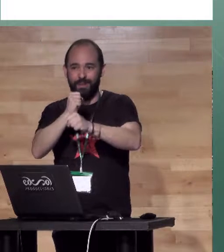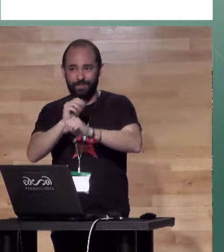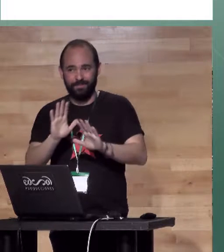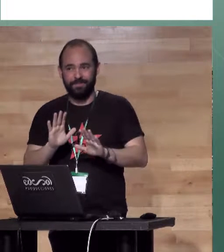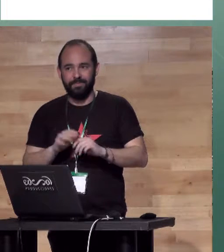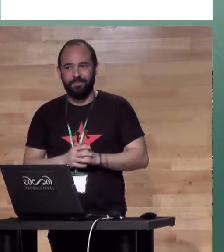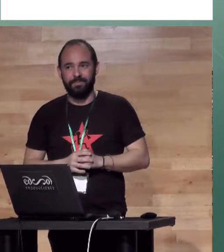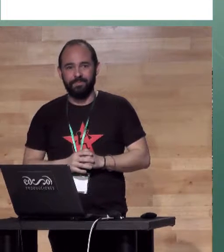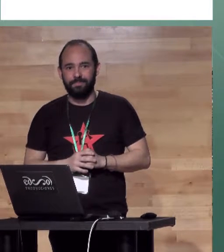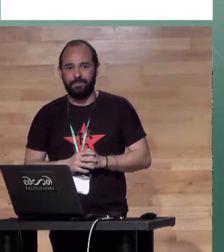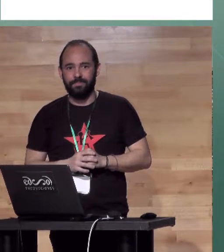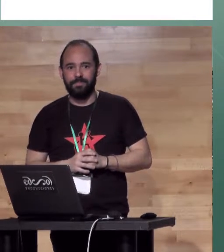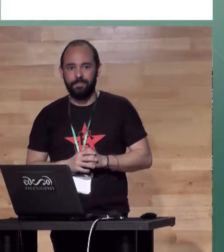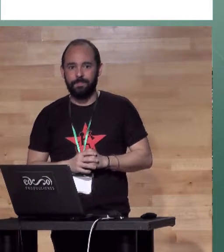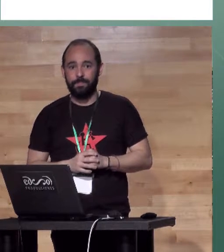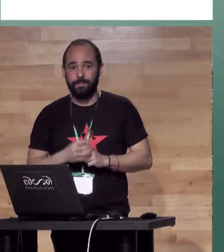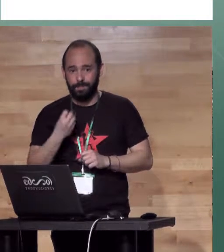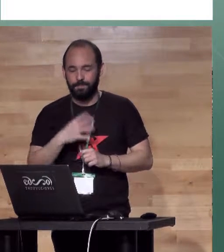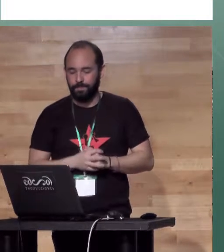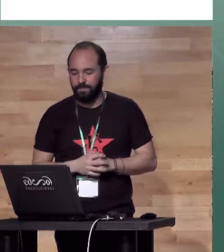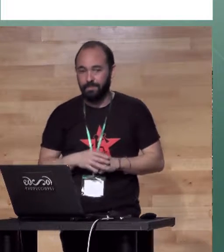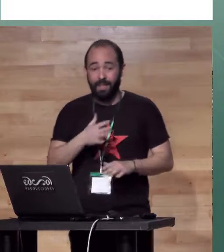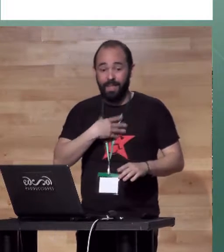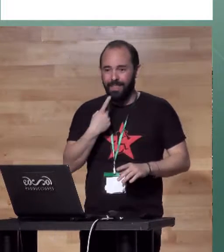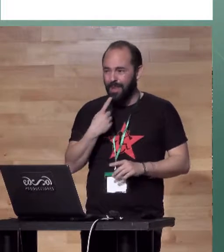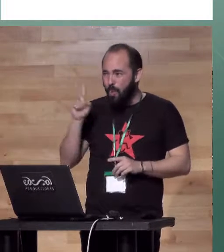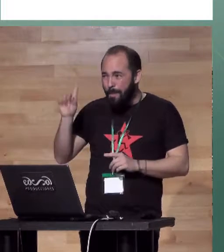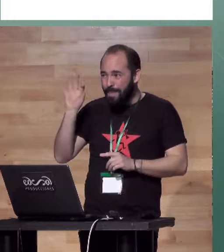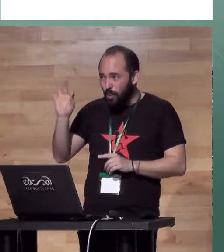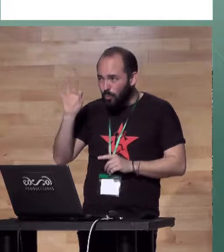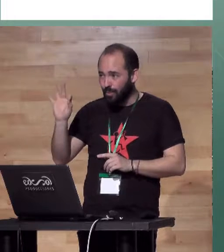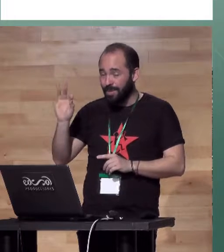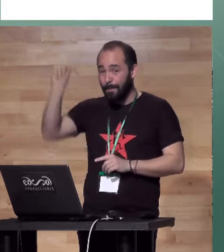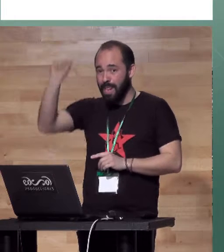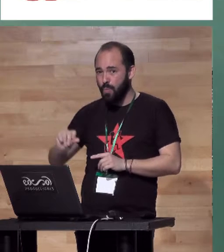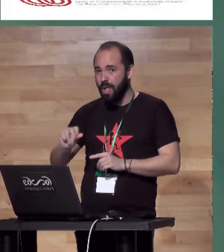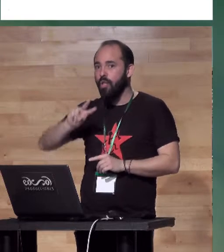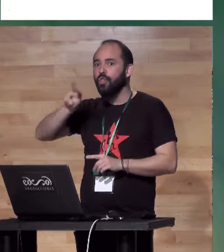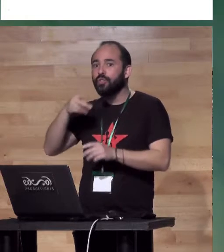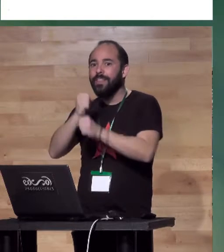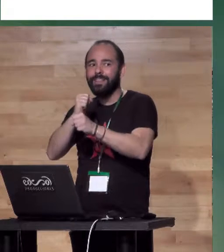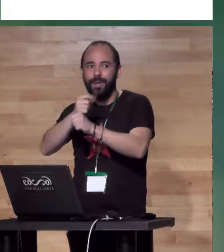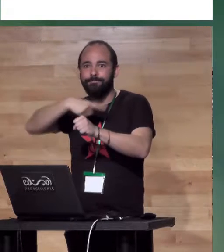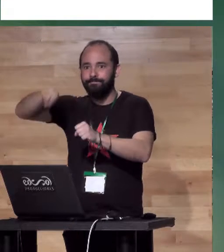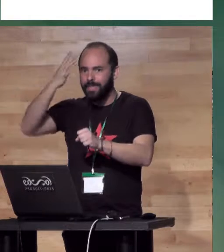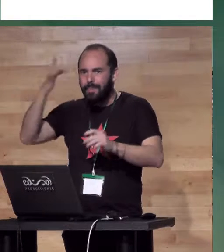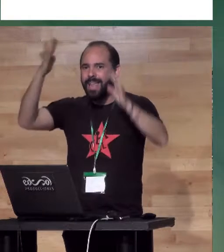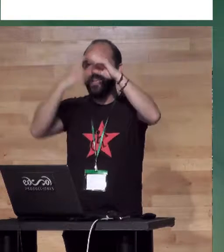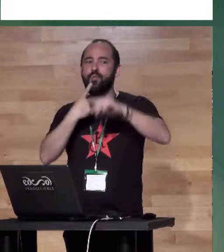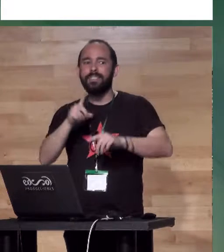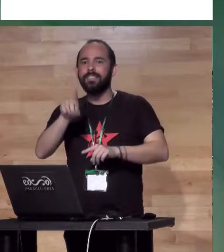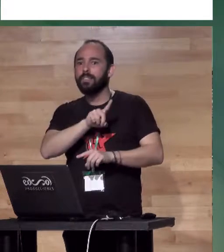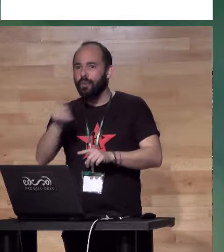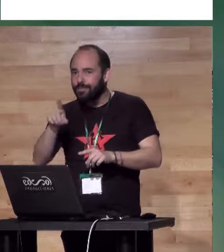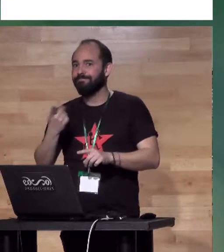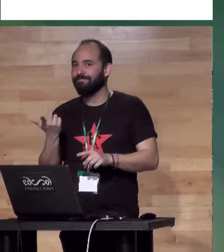porque... Y también comento, una hoja de guión conlleva 2 horas de trabajo. Fijaos, un minuto de grabación de